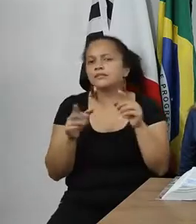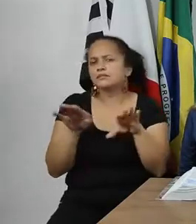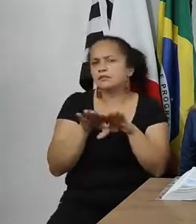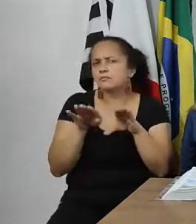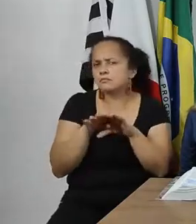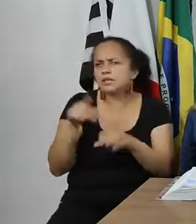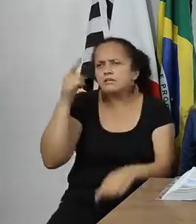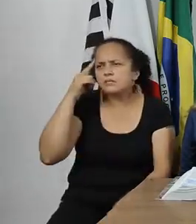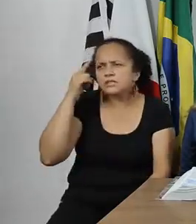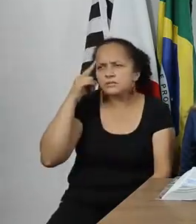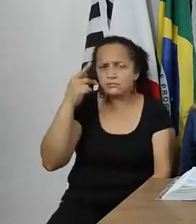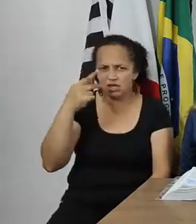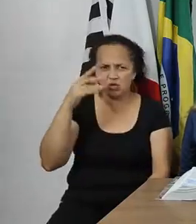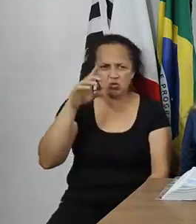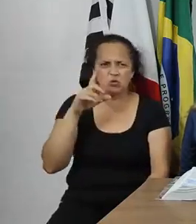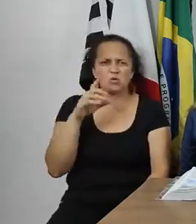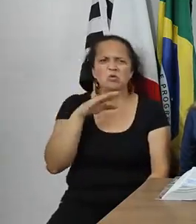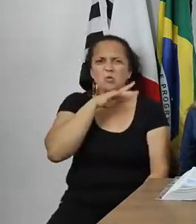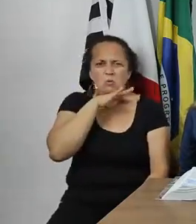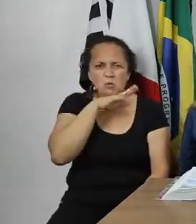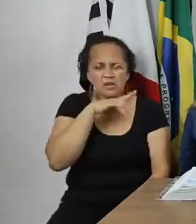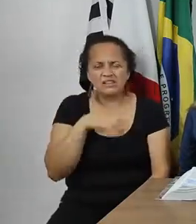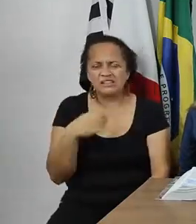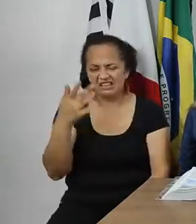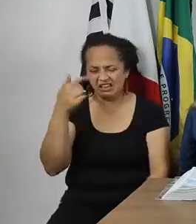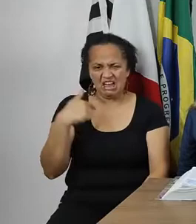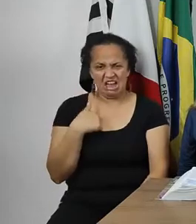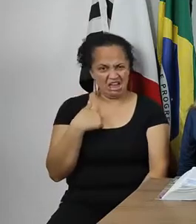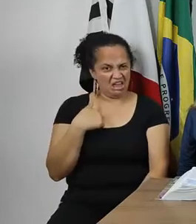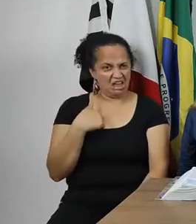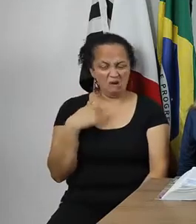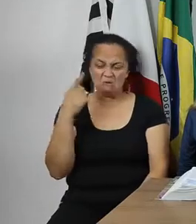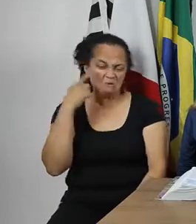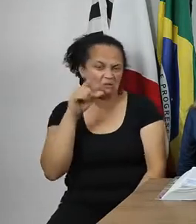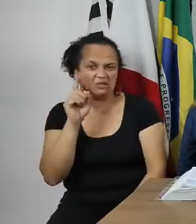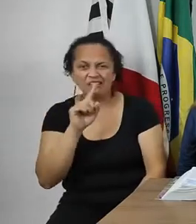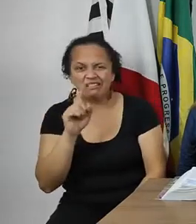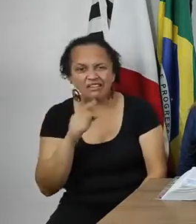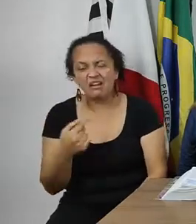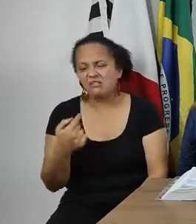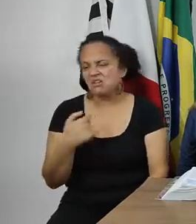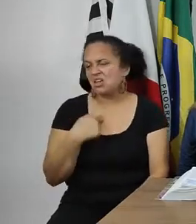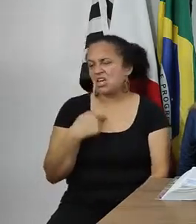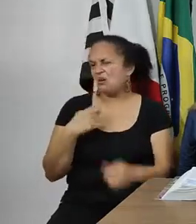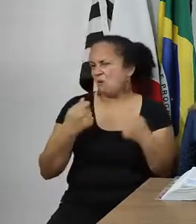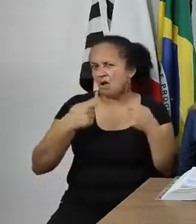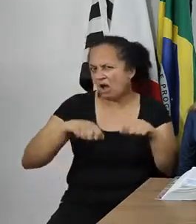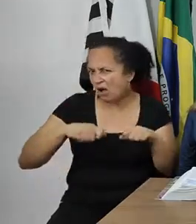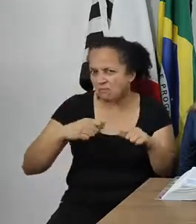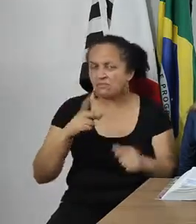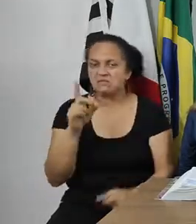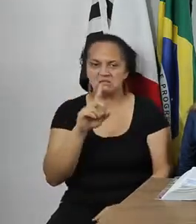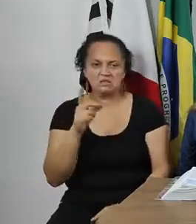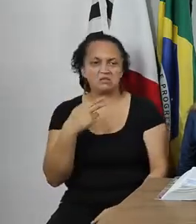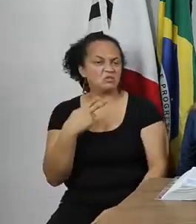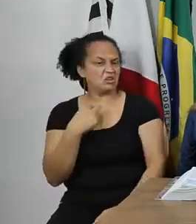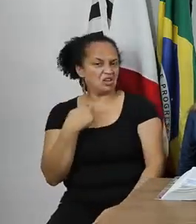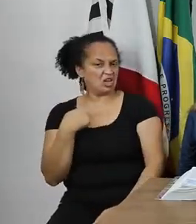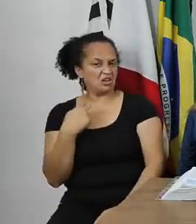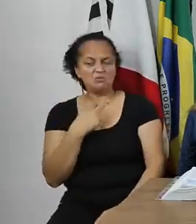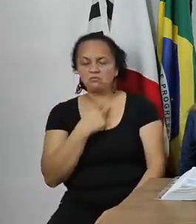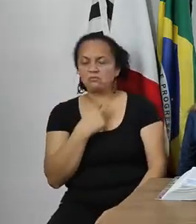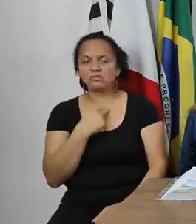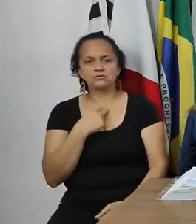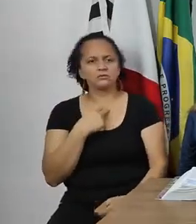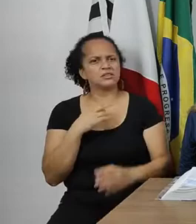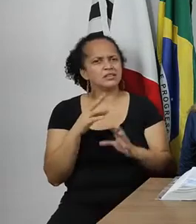sou capaz, eu não posso. São argumentos, como até disse, de Satanás fazendo com que a gente pare,